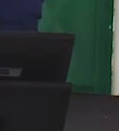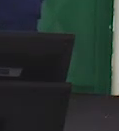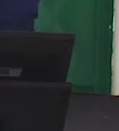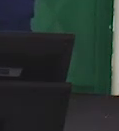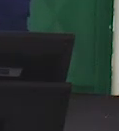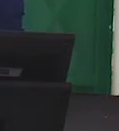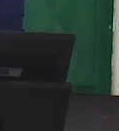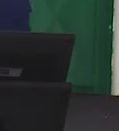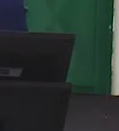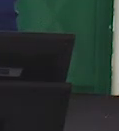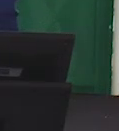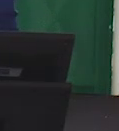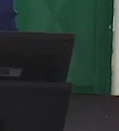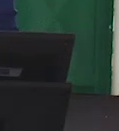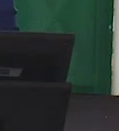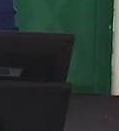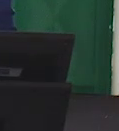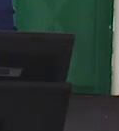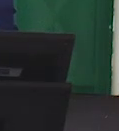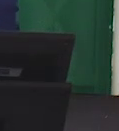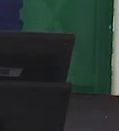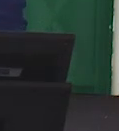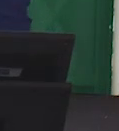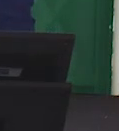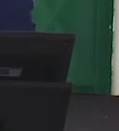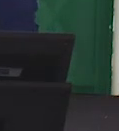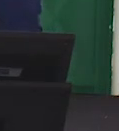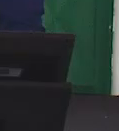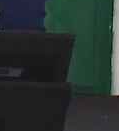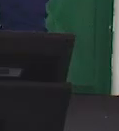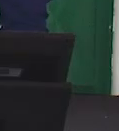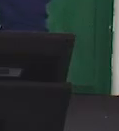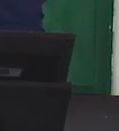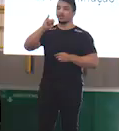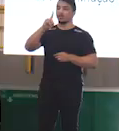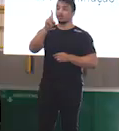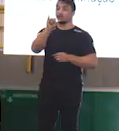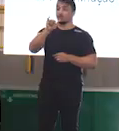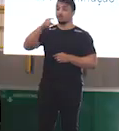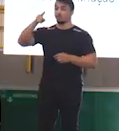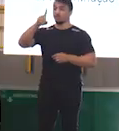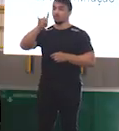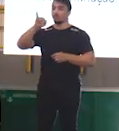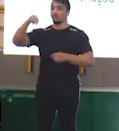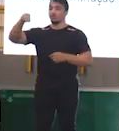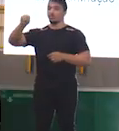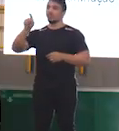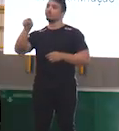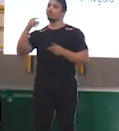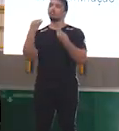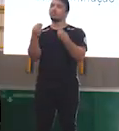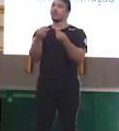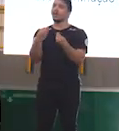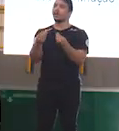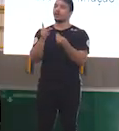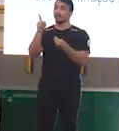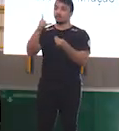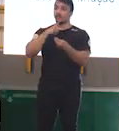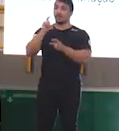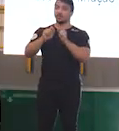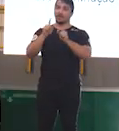questão, certo, do sistema reprodutor masculino, nós temos o epidídimo. Qual é a função do epidídimo? A